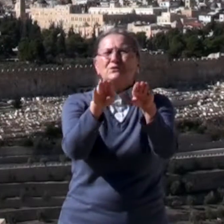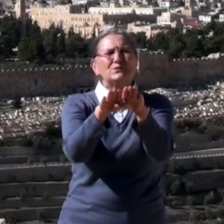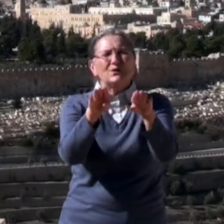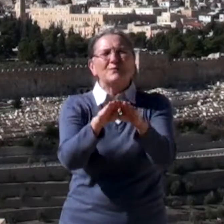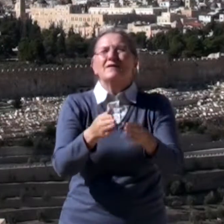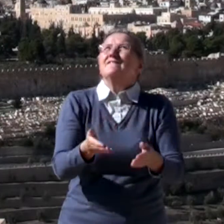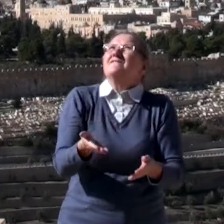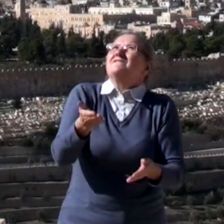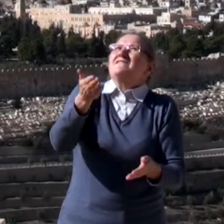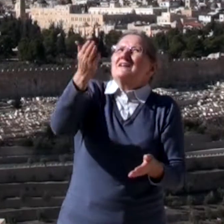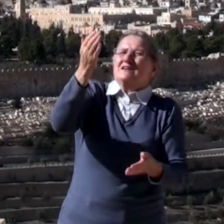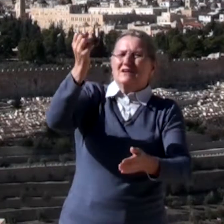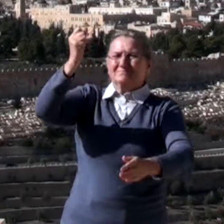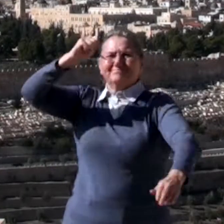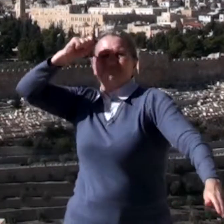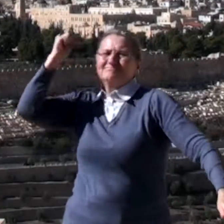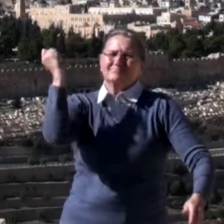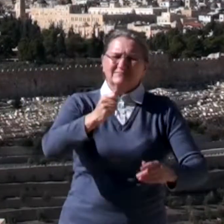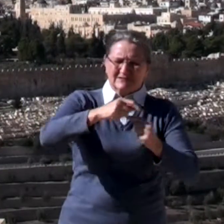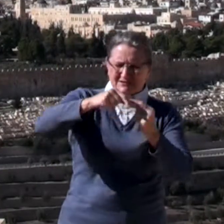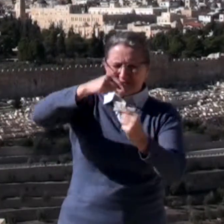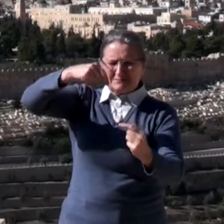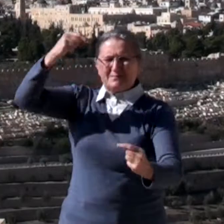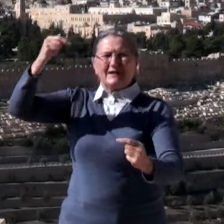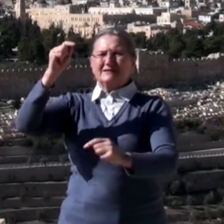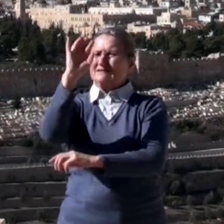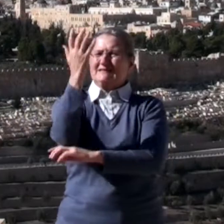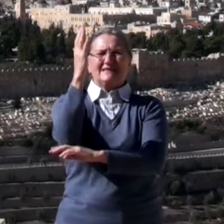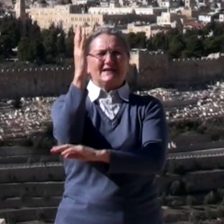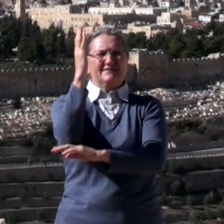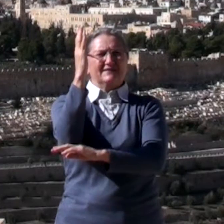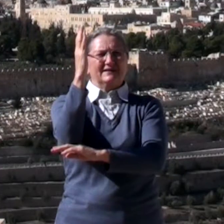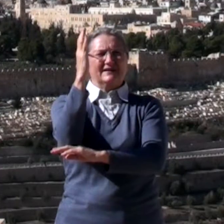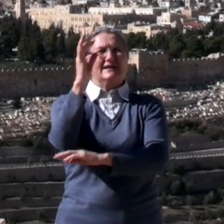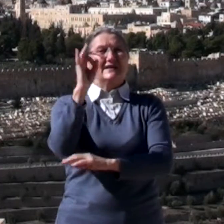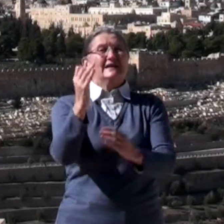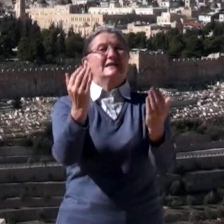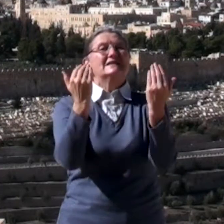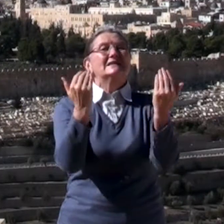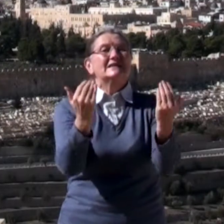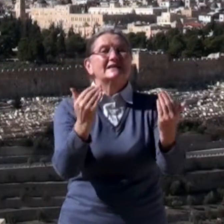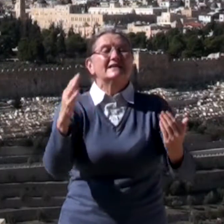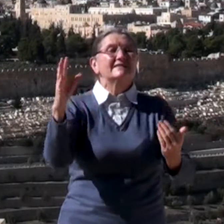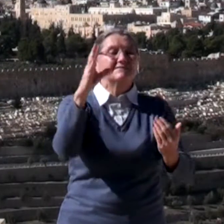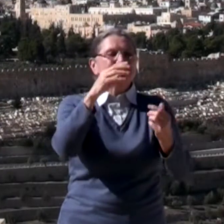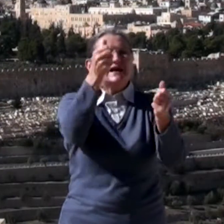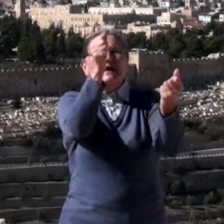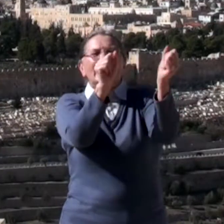поднимающему вверх секиру на сплетшиеся ветви дерева. И ныне все резьбы в нем в